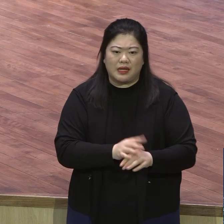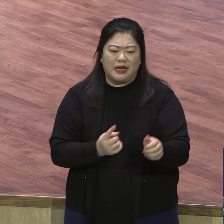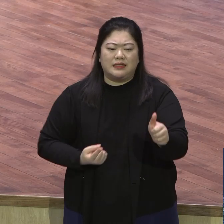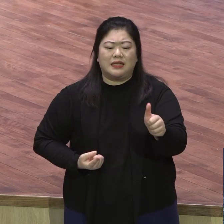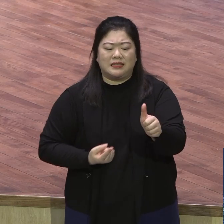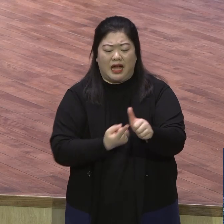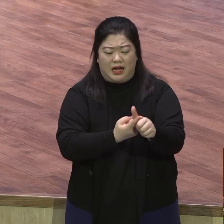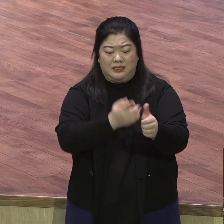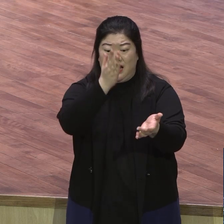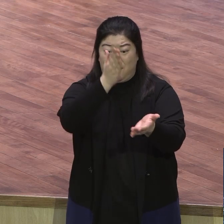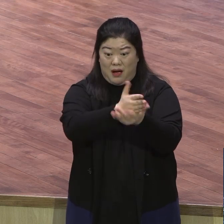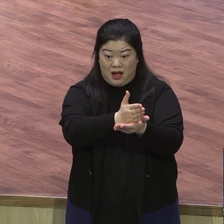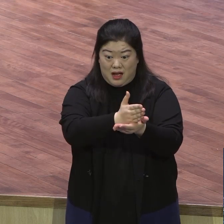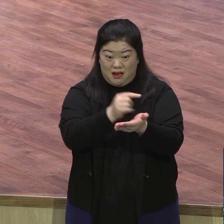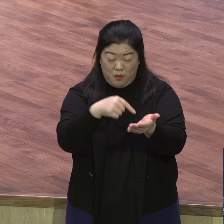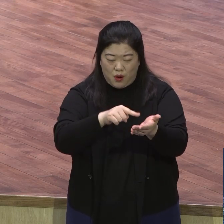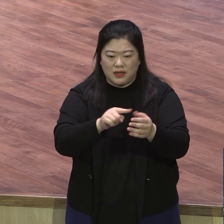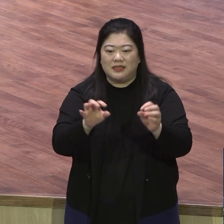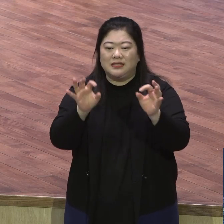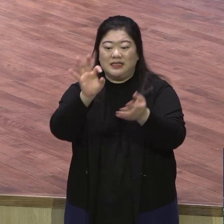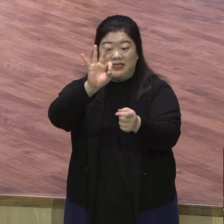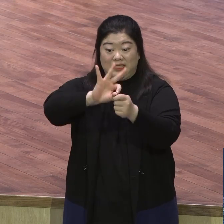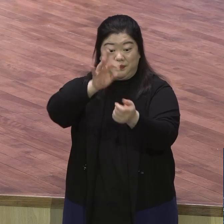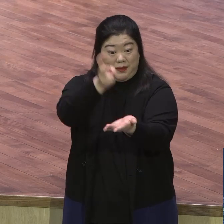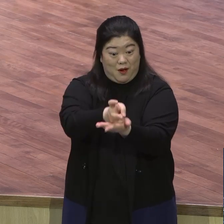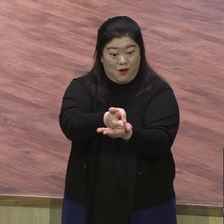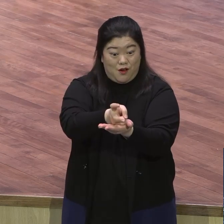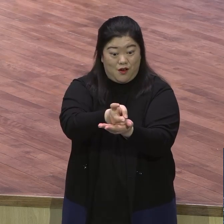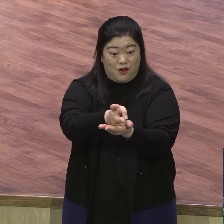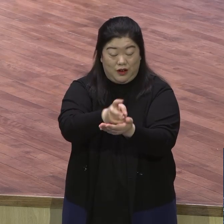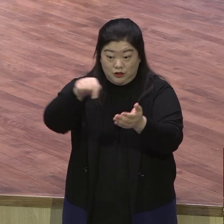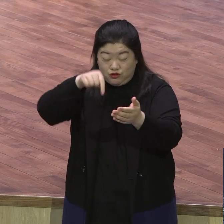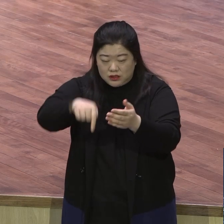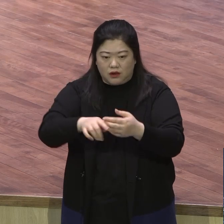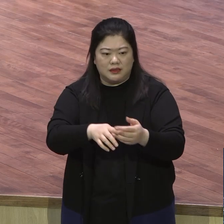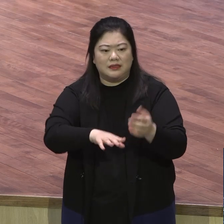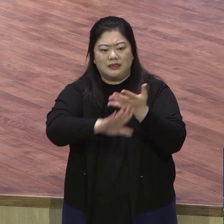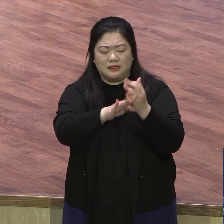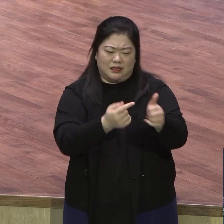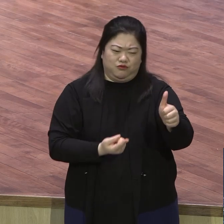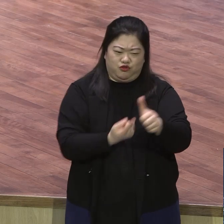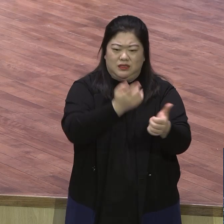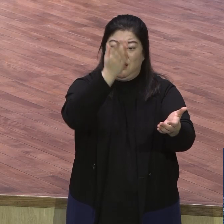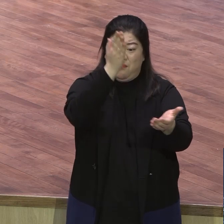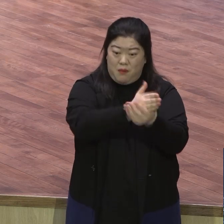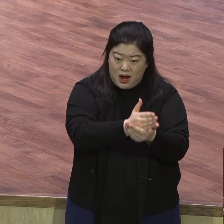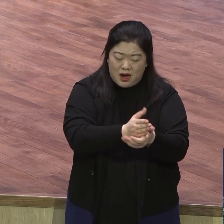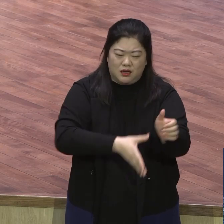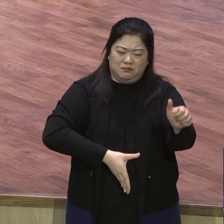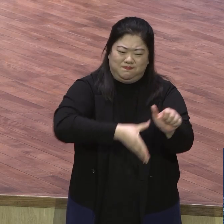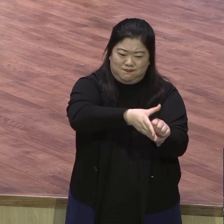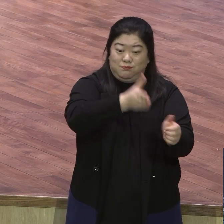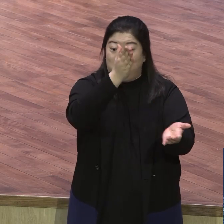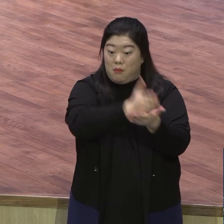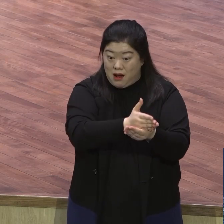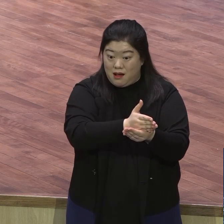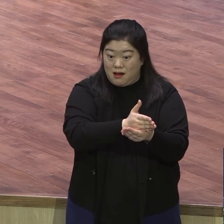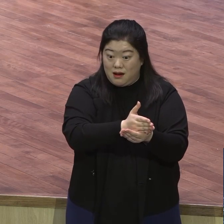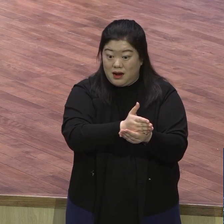십계명의 말씀을 언급하면서 실제로 사람을 속이는 속이고 죽이는 사람을 죽이는